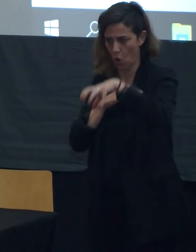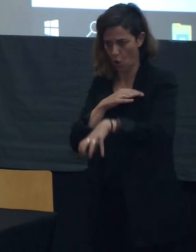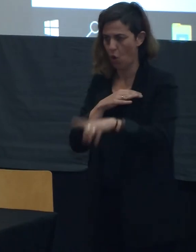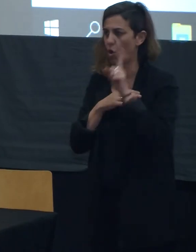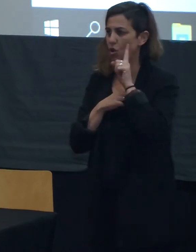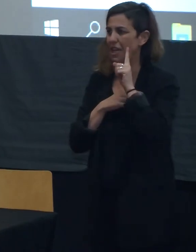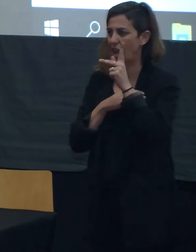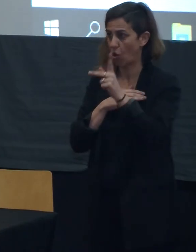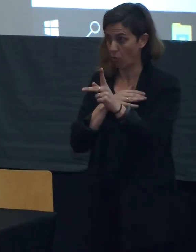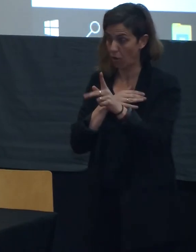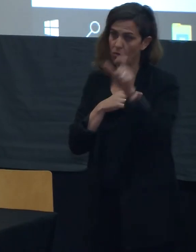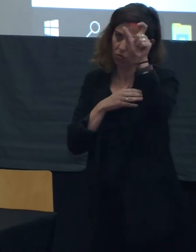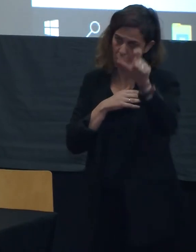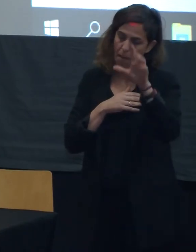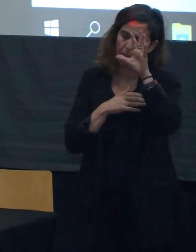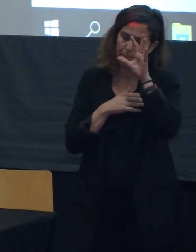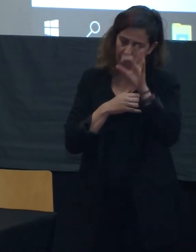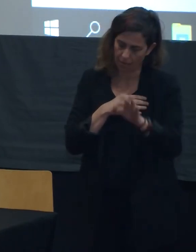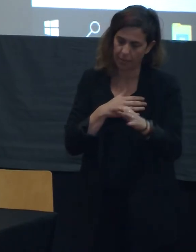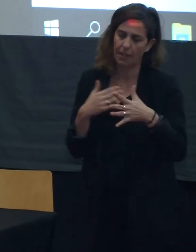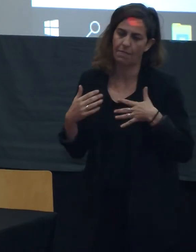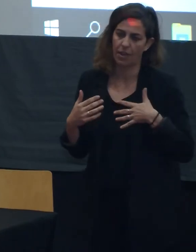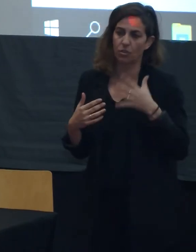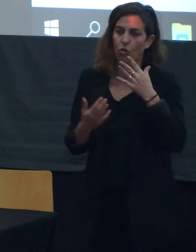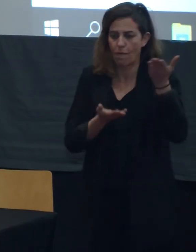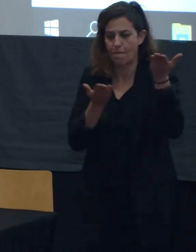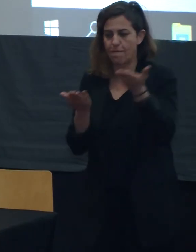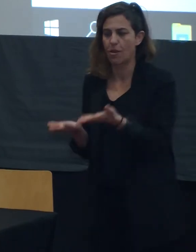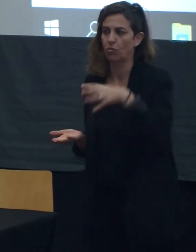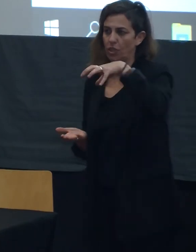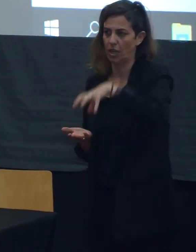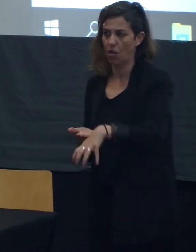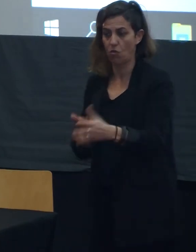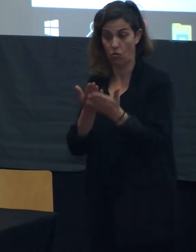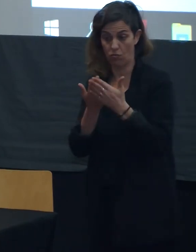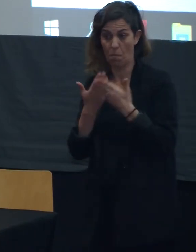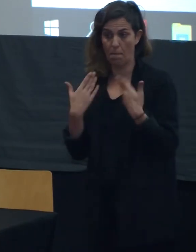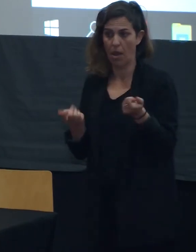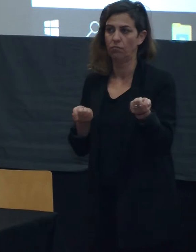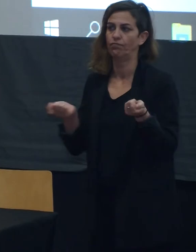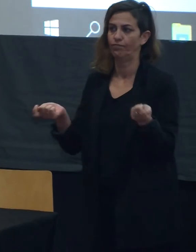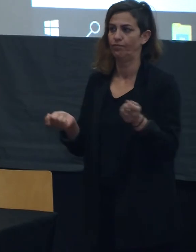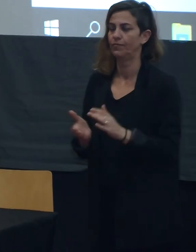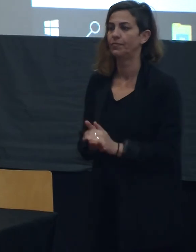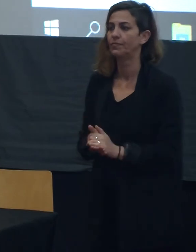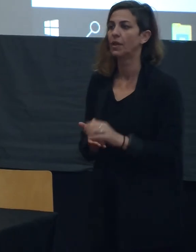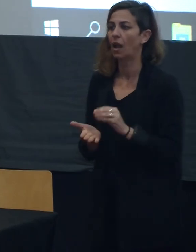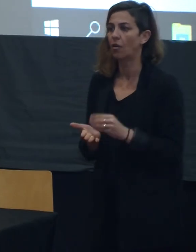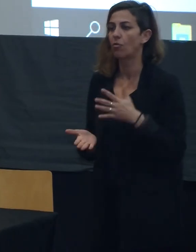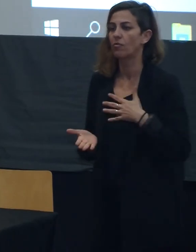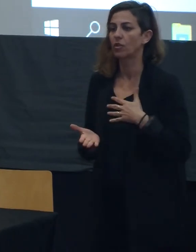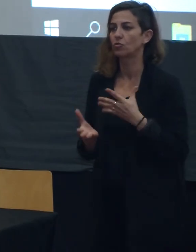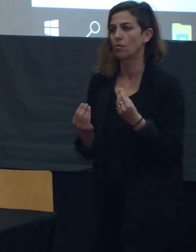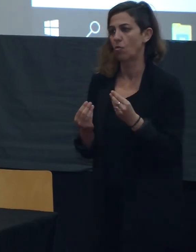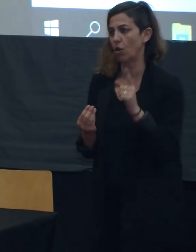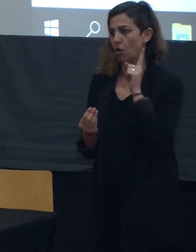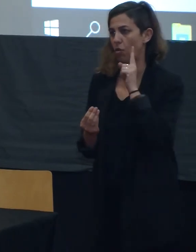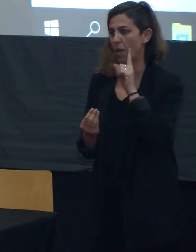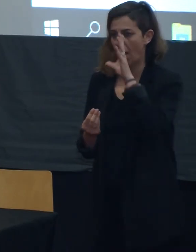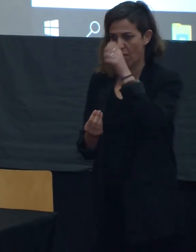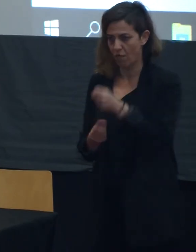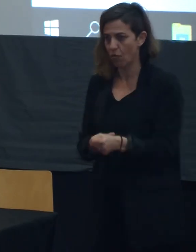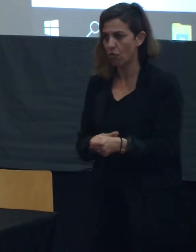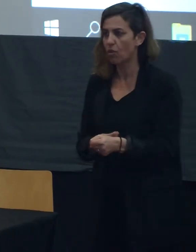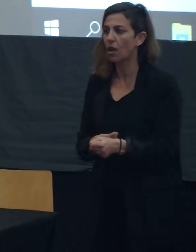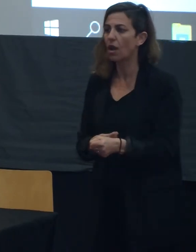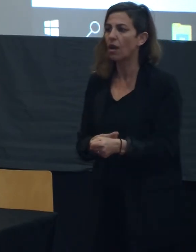οποία ευχαριστούμε πολύ, καθώς και τους συνεργάτες της, για τη φιλοξενία και τη βοήθεια στη δουλειά μας. Ευχαριστούμε πολύ την Κωνσταντίνα Βούλγαρη, η οποία επέδειξε